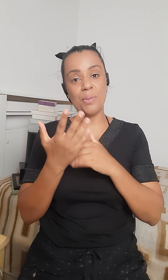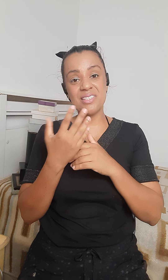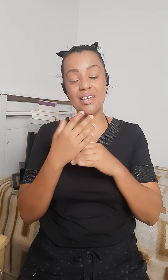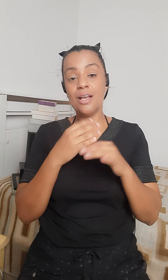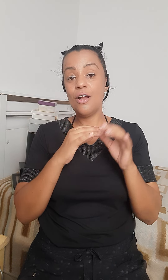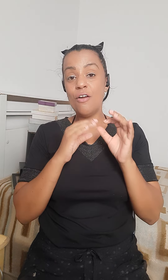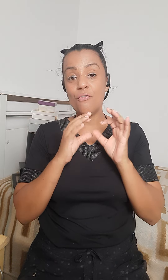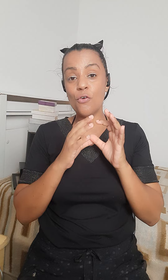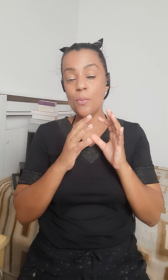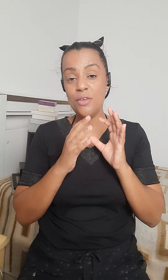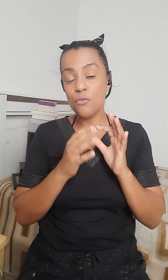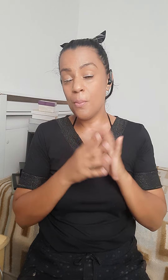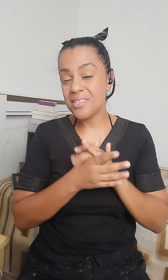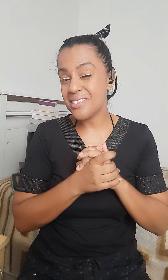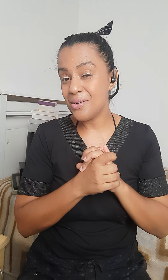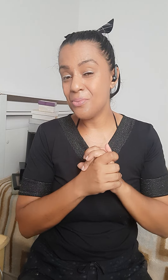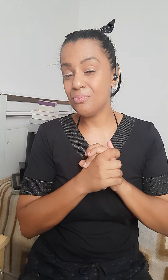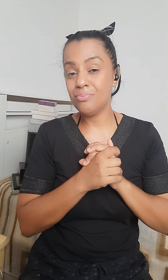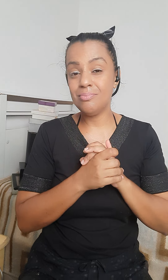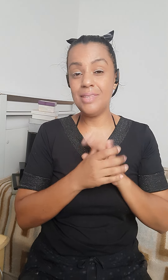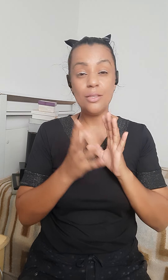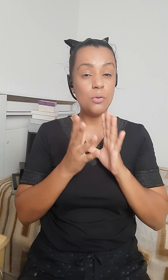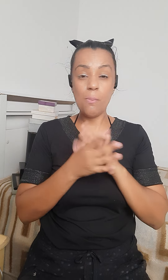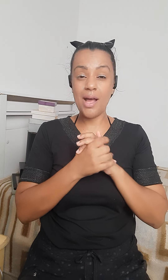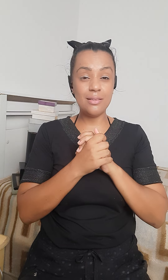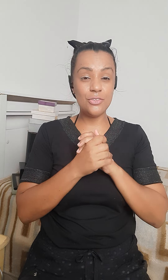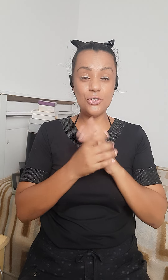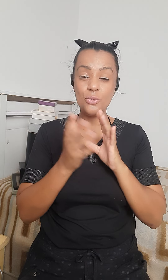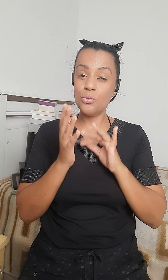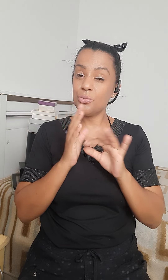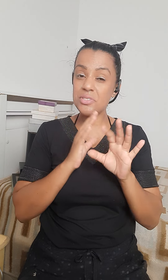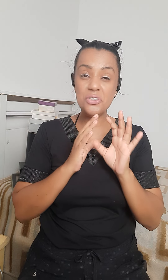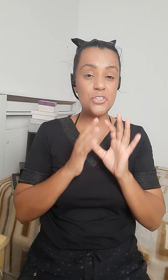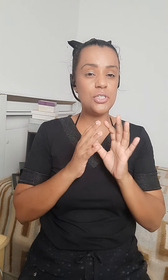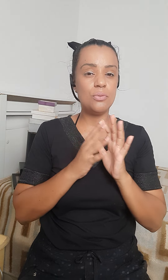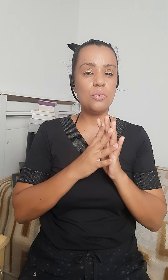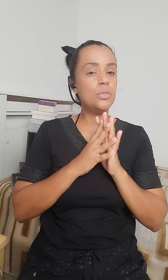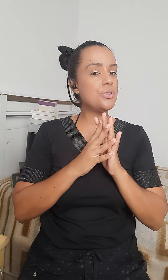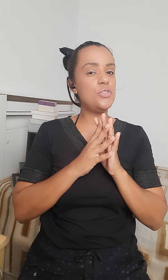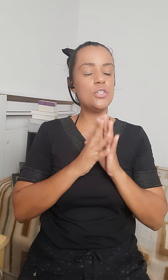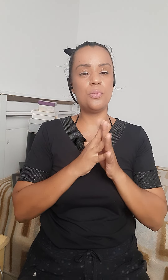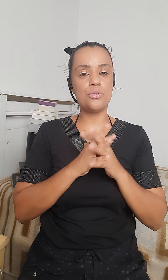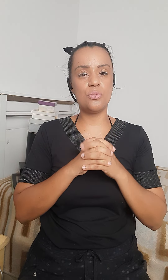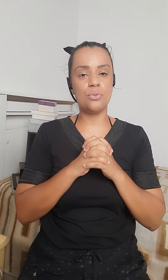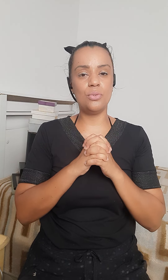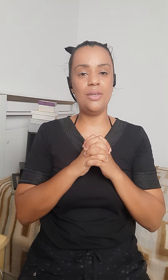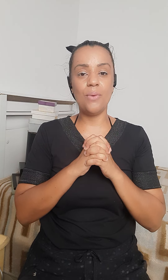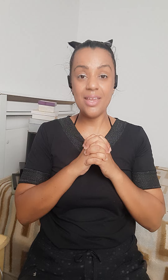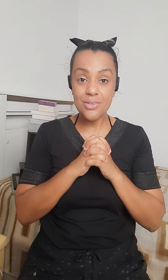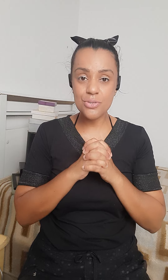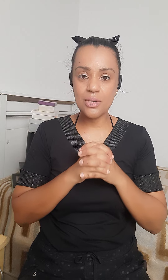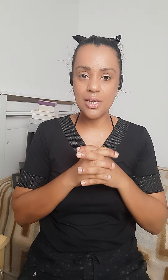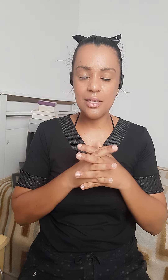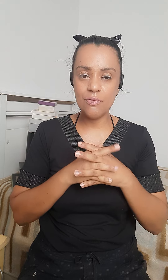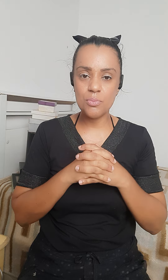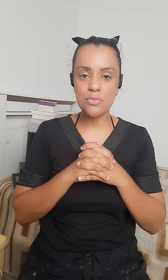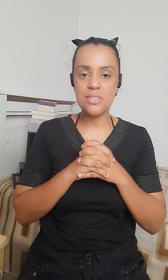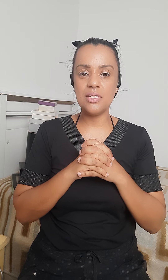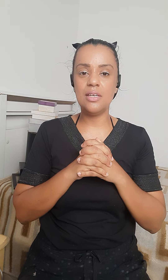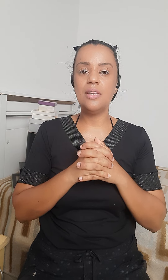passar informação deturbada de outro sentido, com outro sentido para o surdo. E não é isso, né, que devemos fazer.